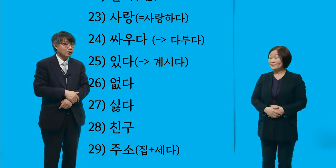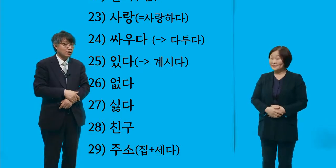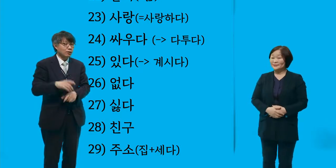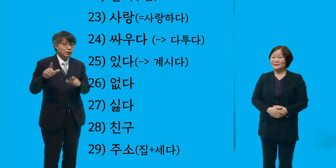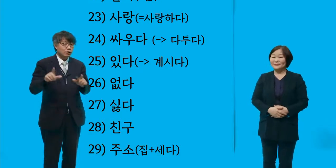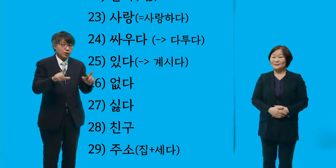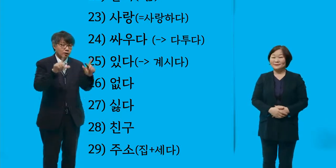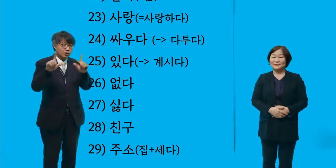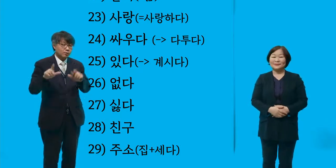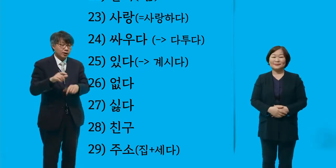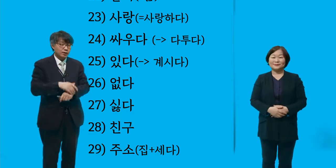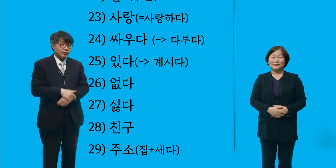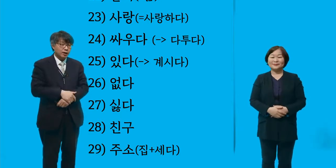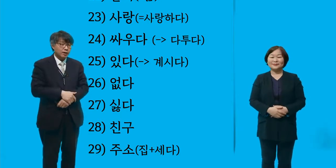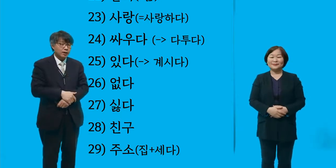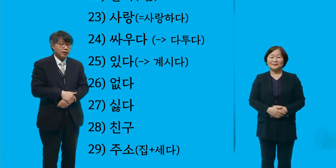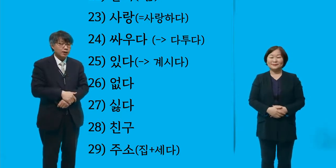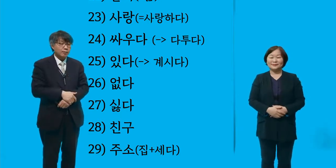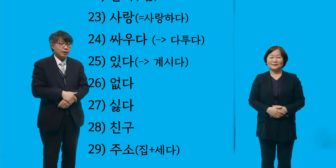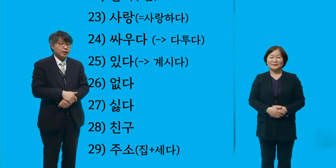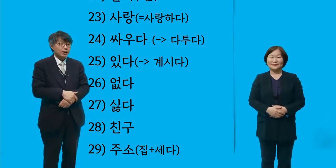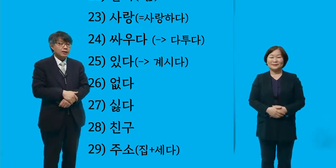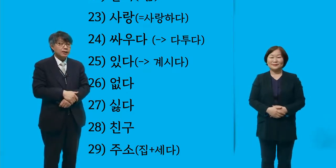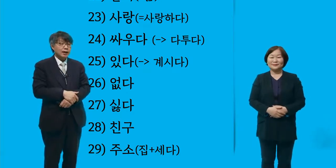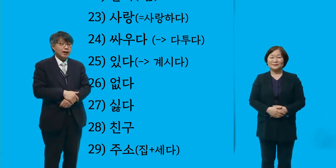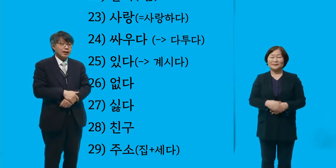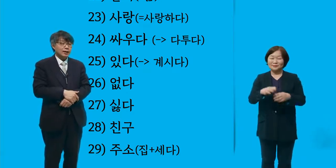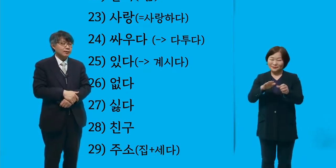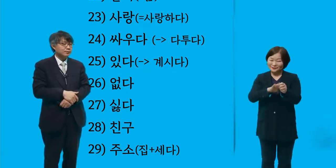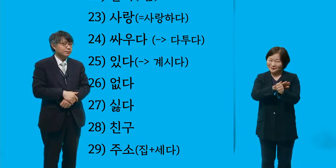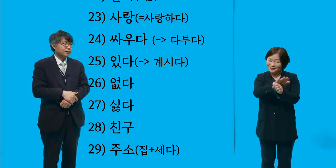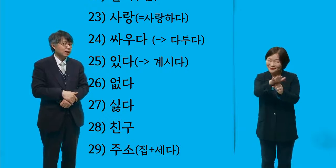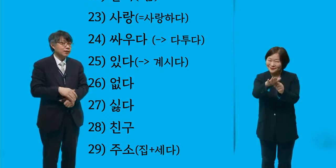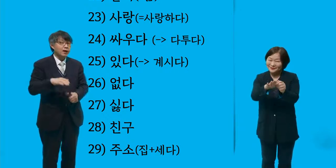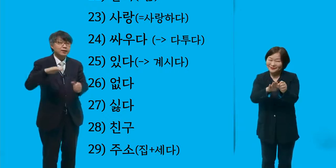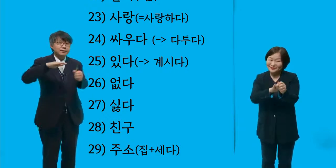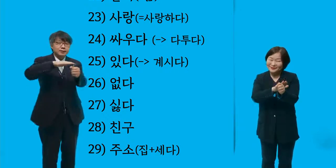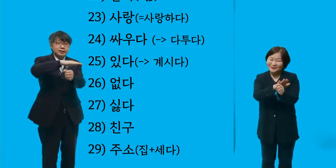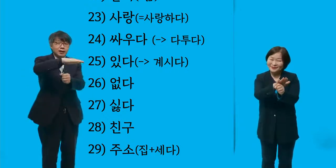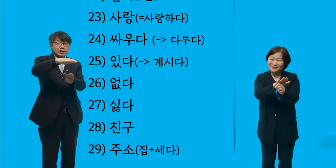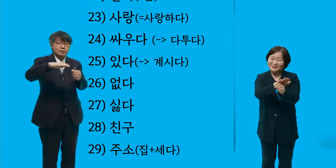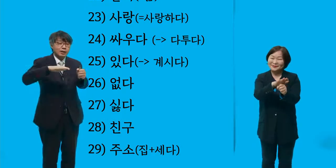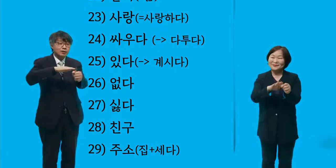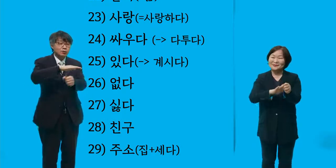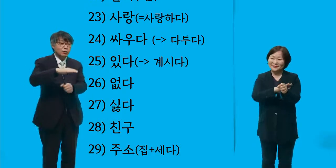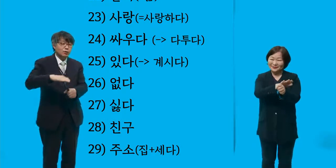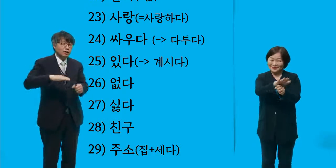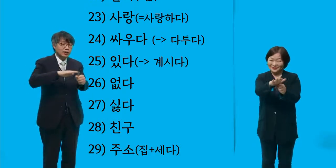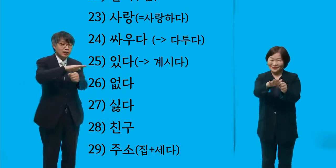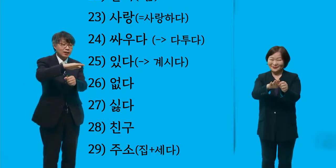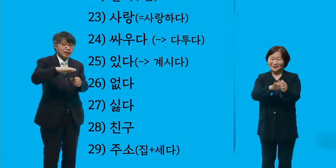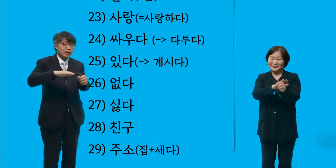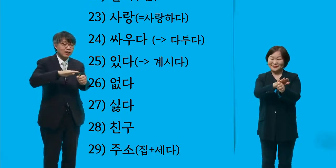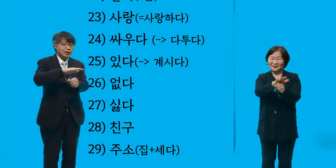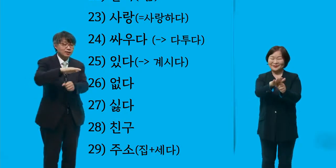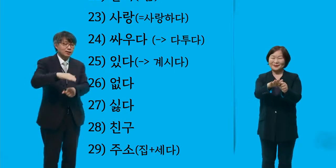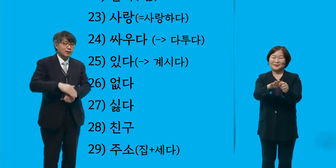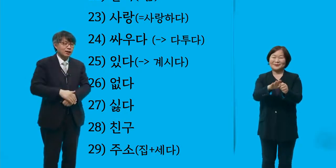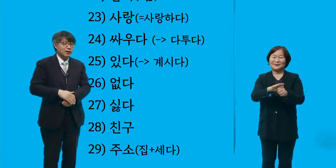단어인데요. 사용하시면 되겠습니다. 그 다음에 사랑. 자, 사랑은 많이 쓰죠. 사랑하다,